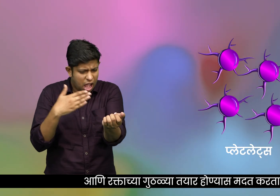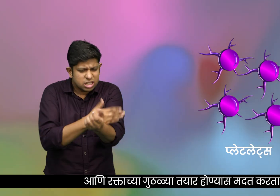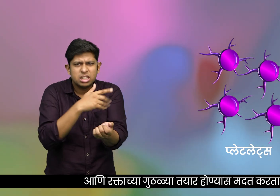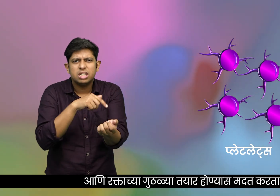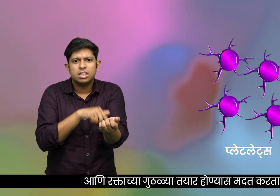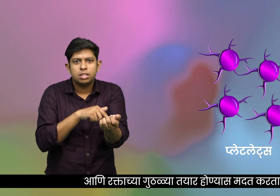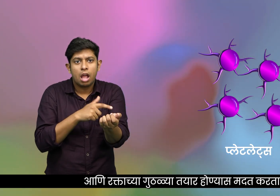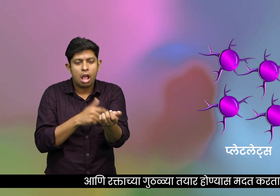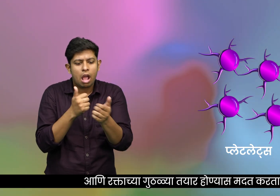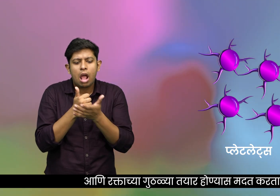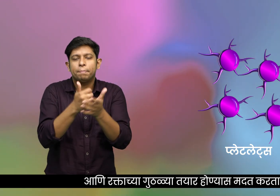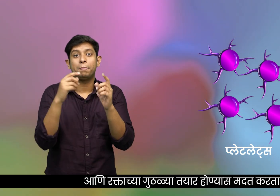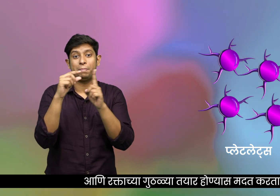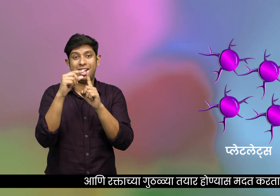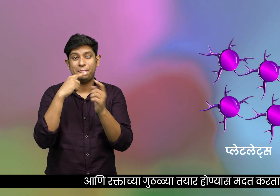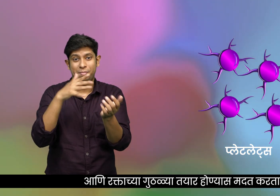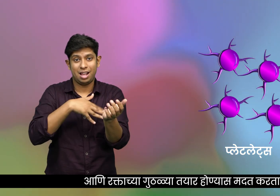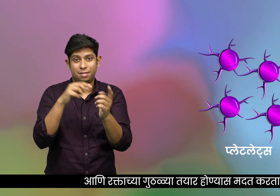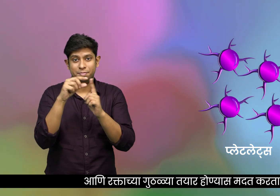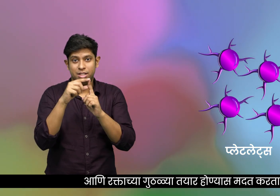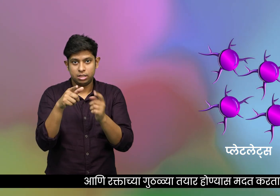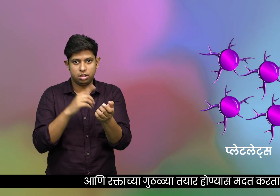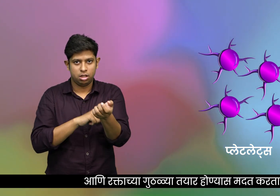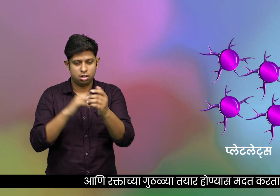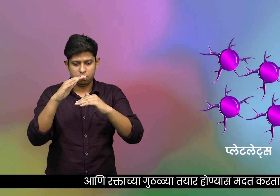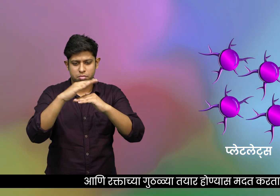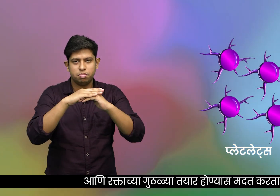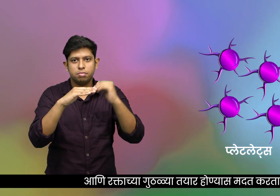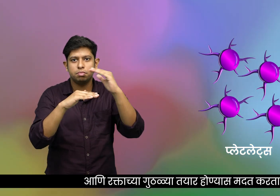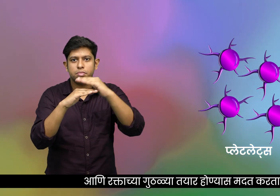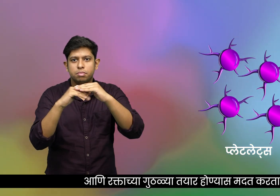आणि रक्ताच्या गुठळ्या तयार होण्यास मदत करतात.